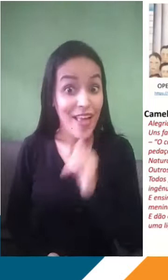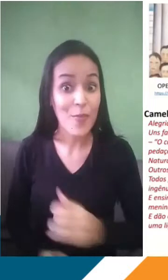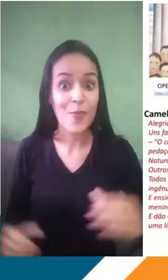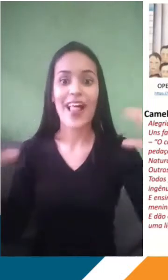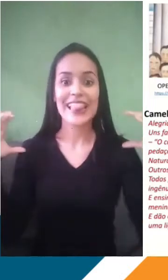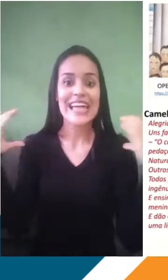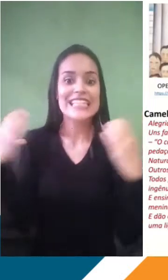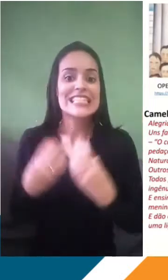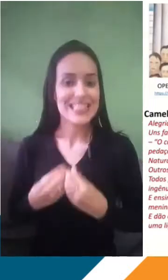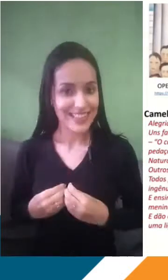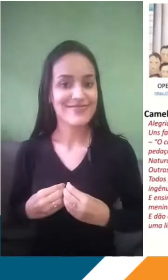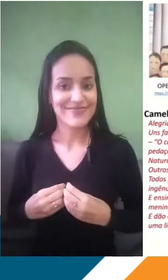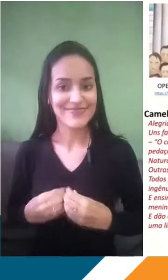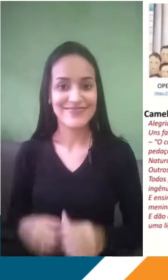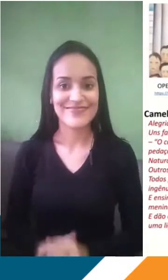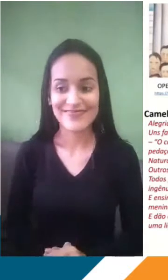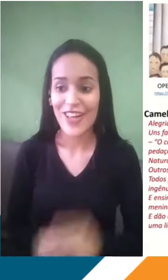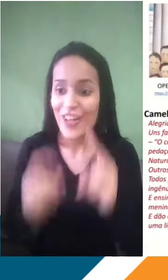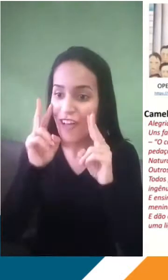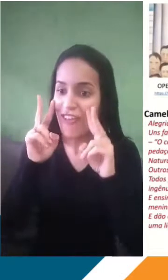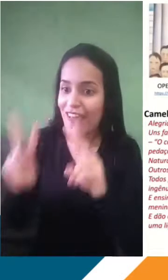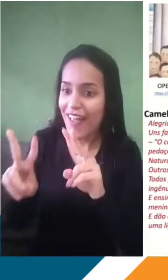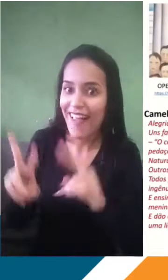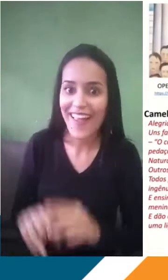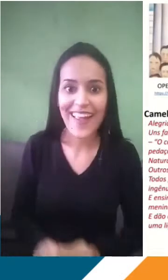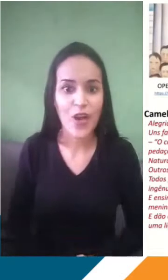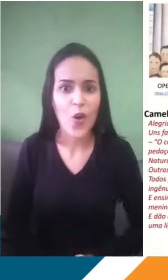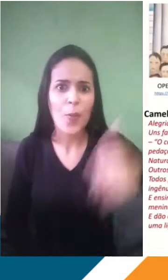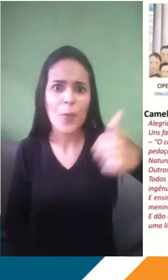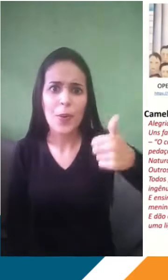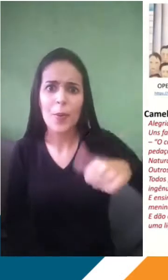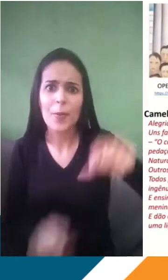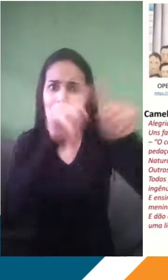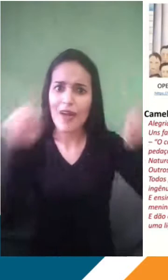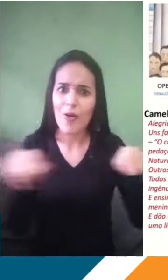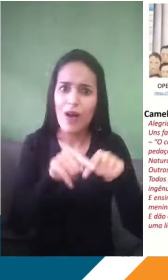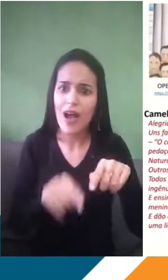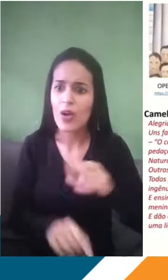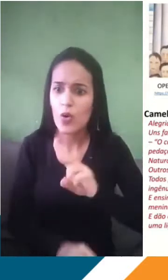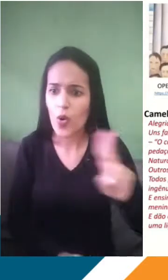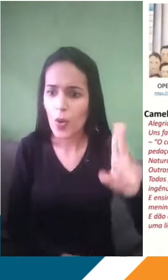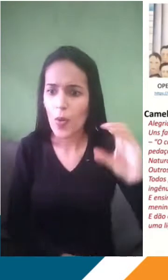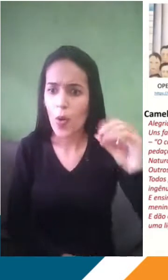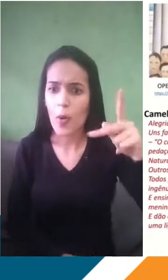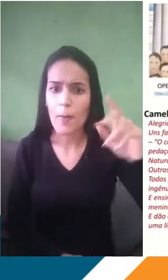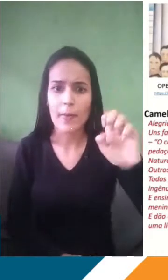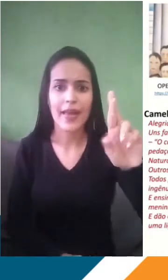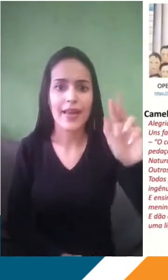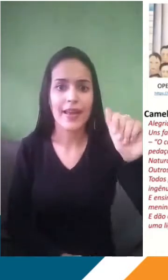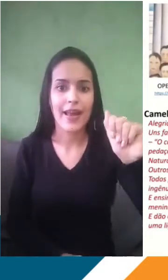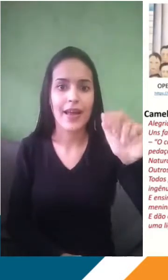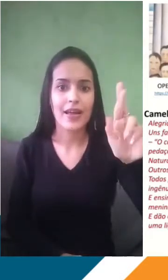mostra a diversidade étnica dos operários de fábricas de São Paulo. O segundo quadro é o Tropical,